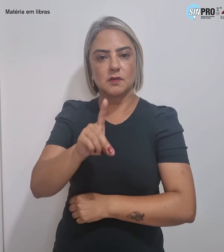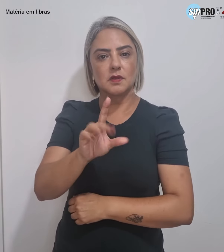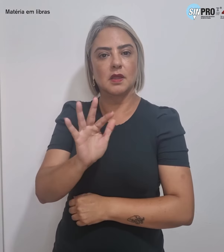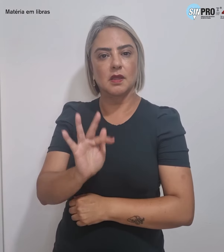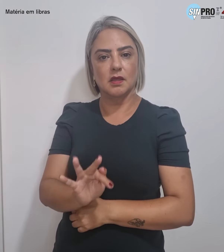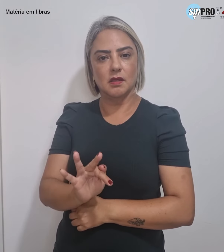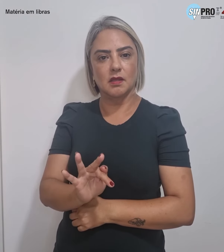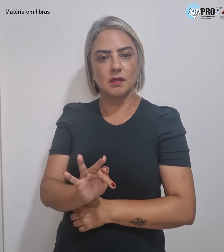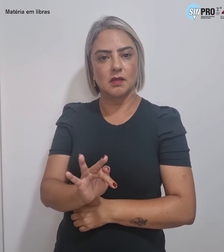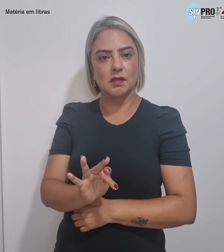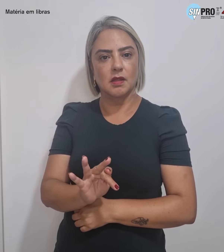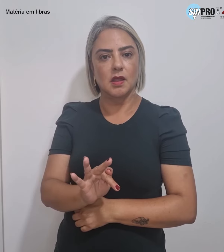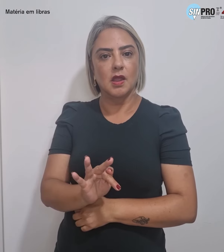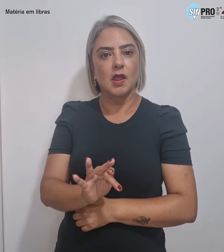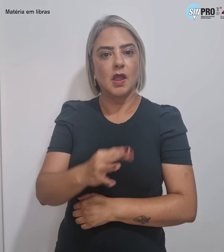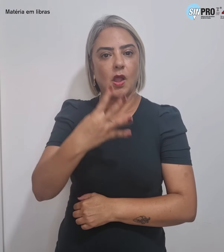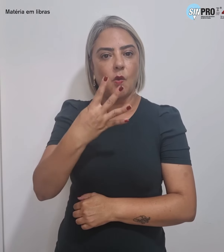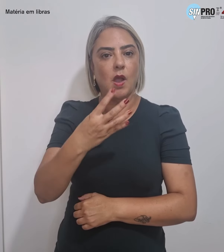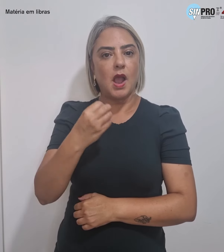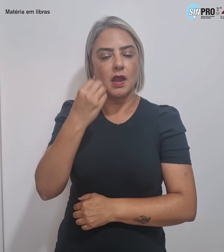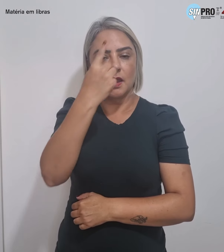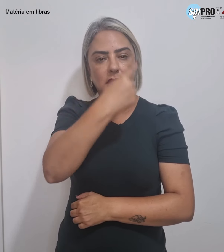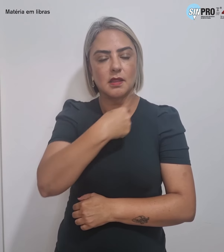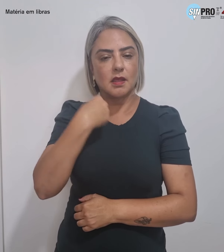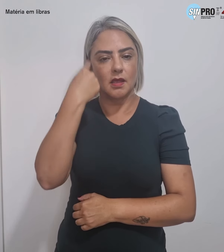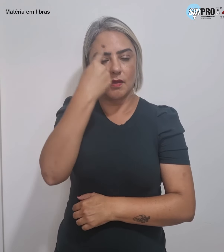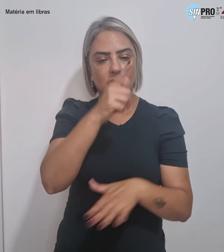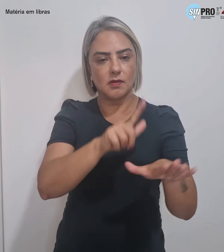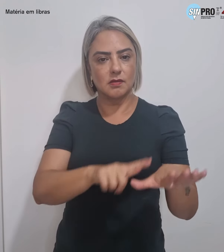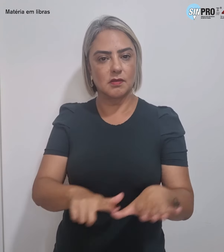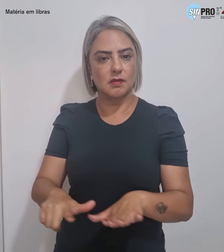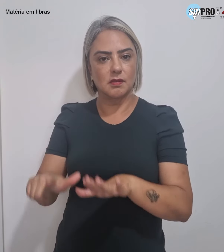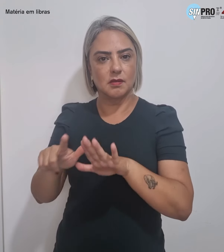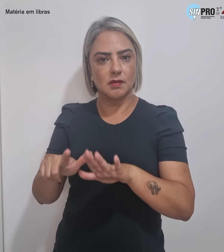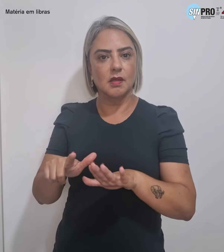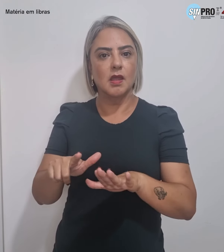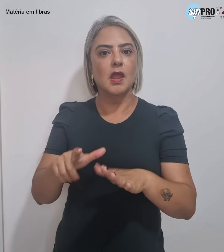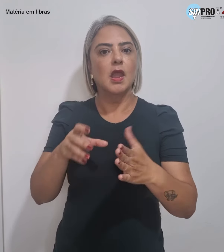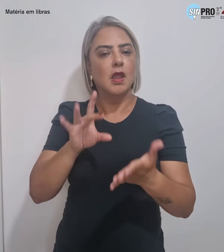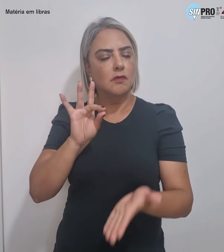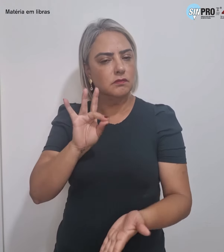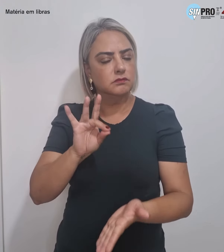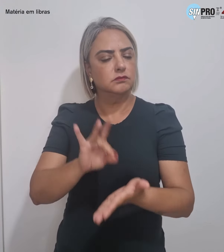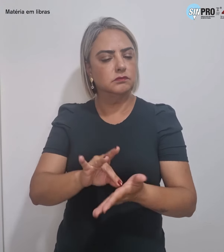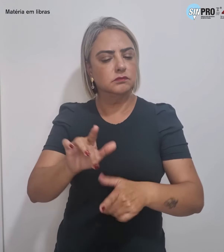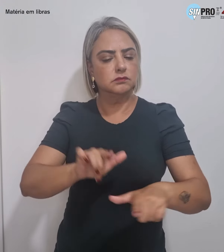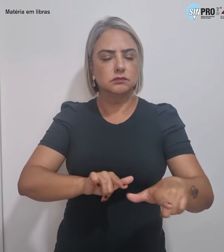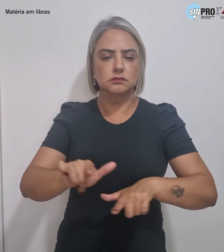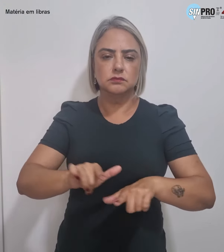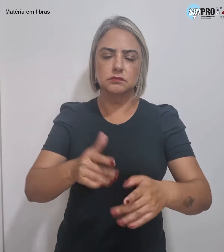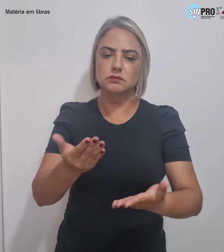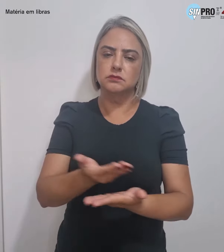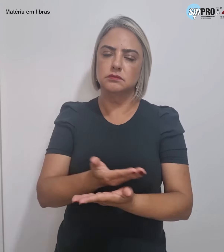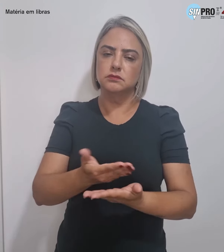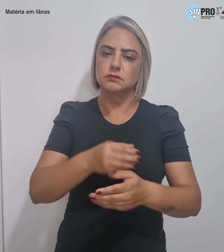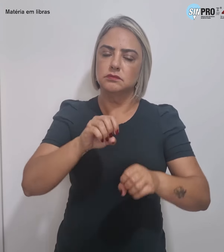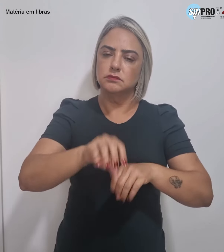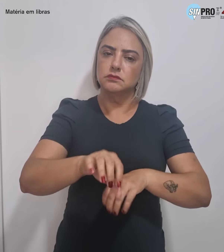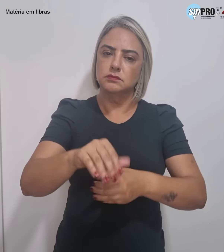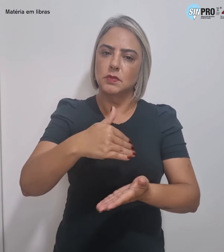com carga horária de 40 horas semanais e efetivo exercício na rede pública de ensino há, no mínimo,